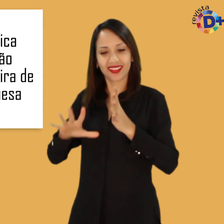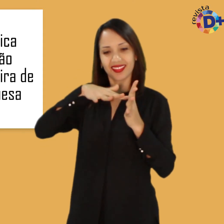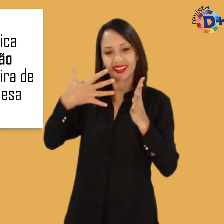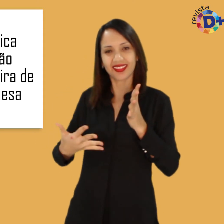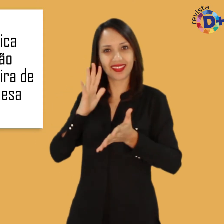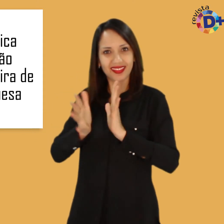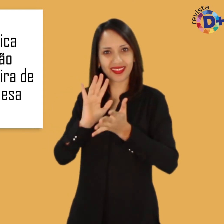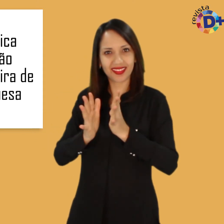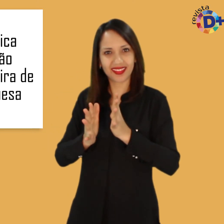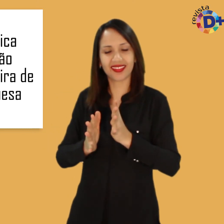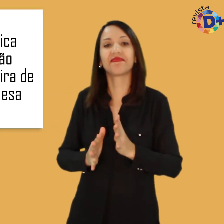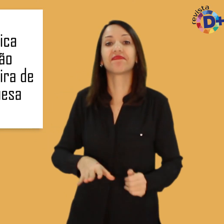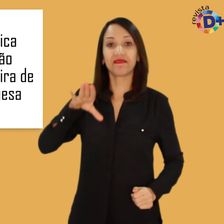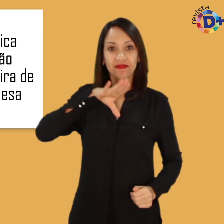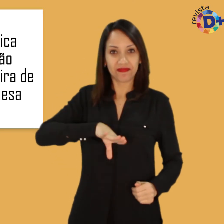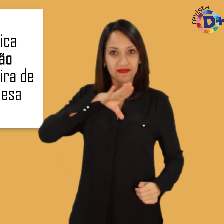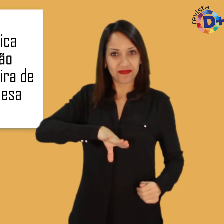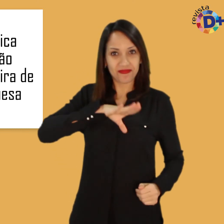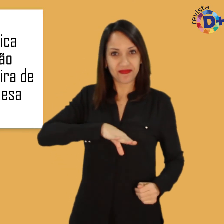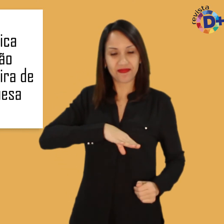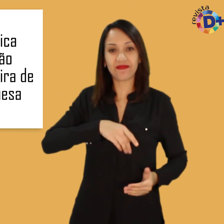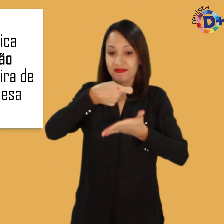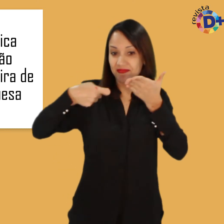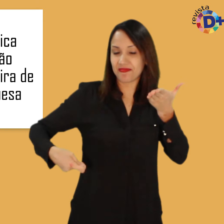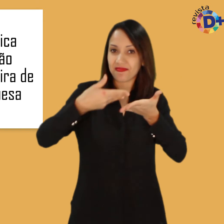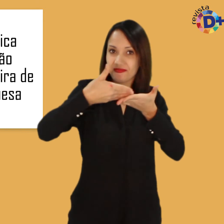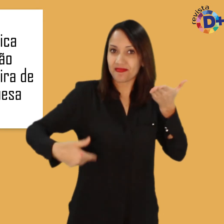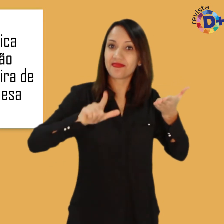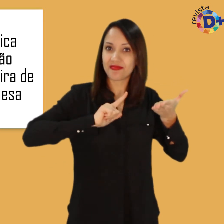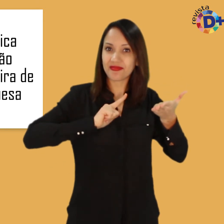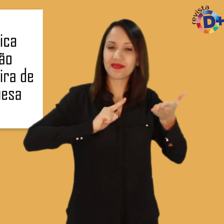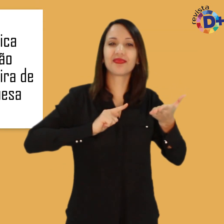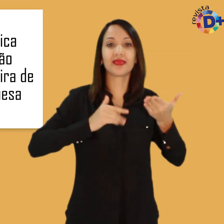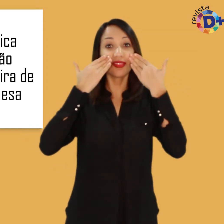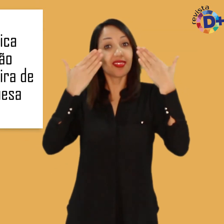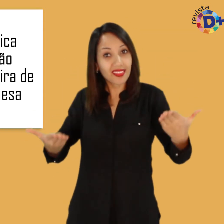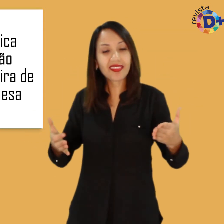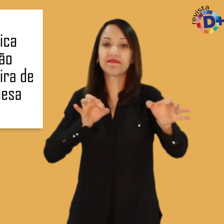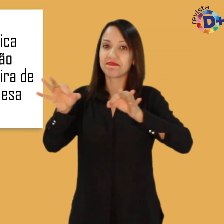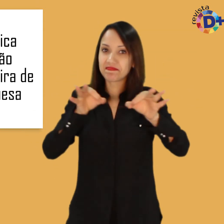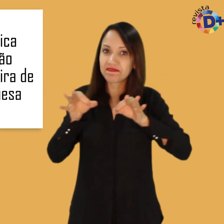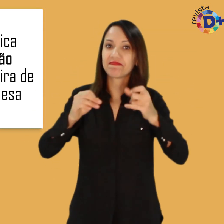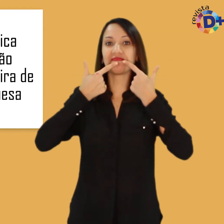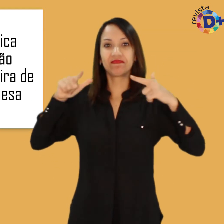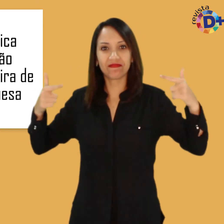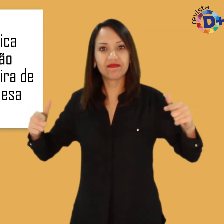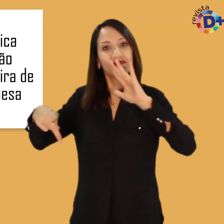e língua portuguesa. O documento afirma: diante desse planejamento linguístico relativo ao